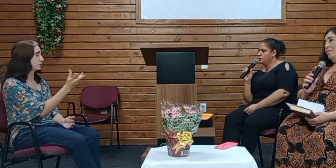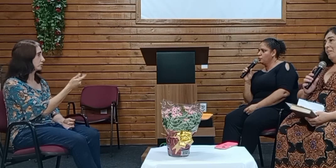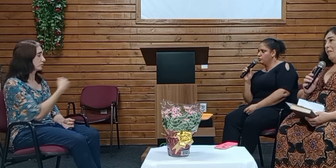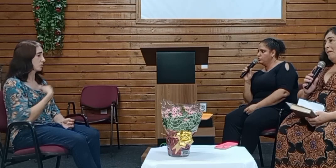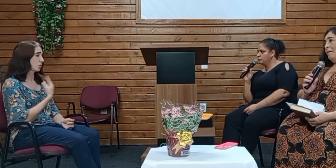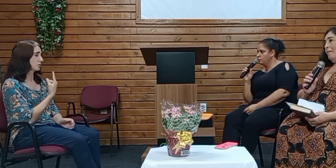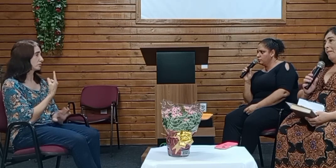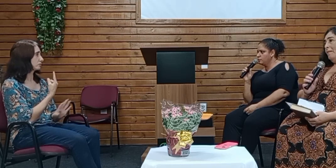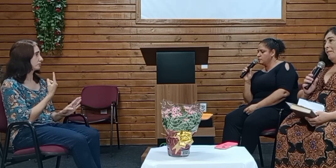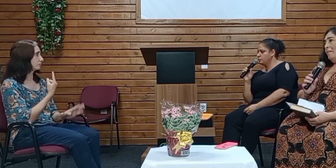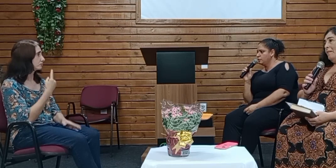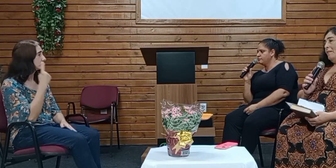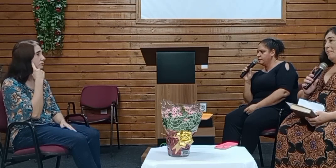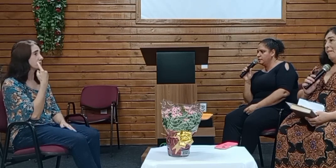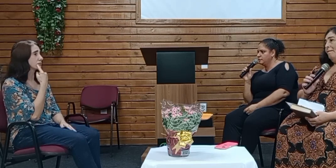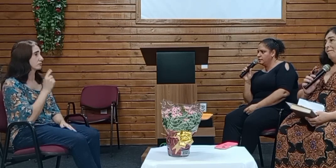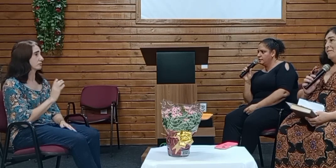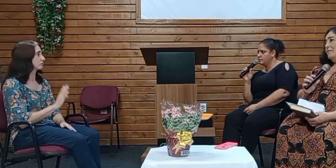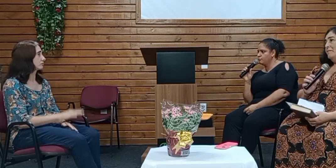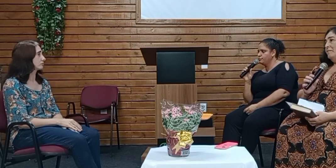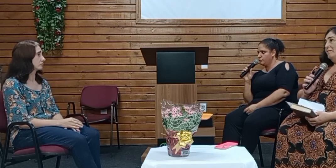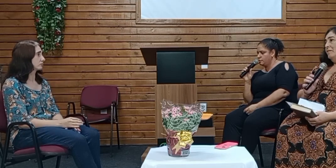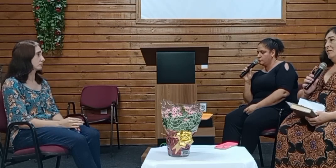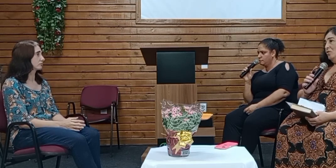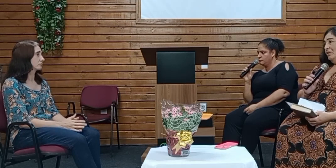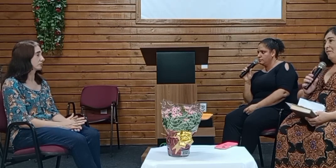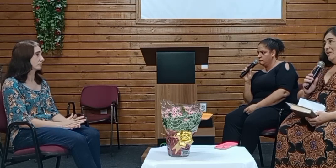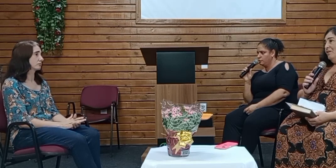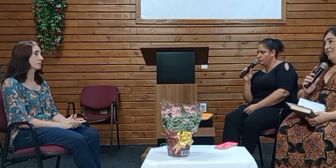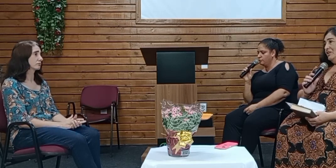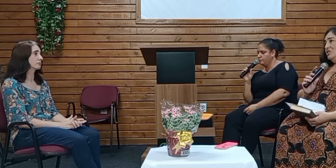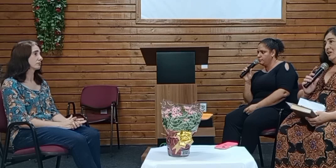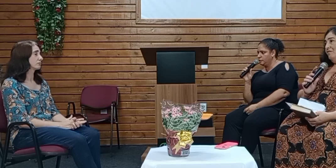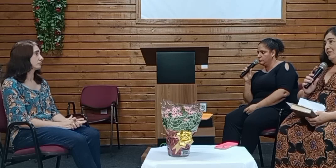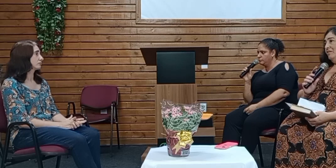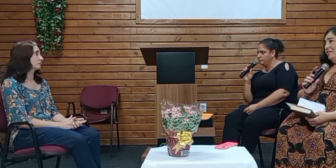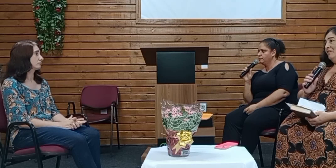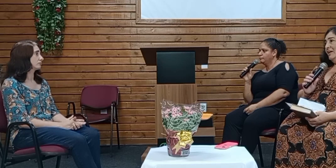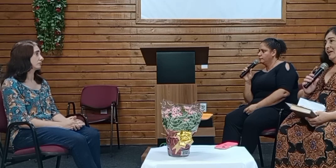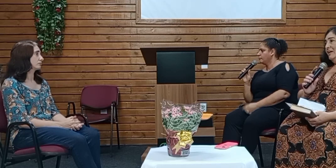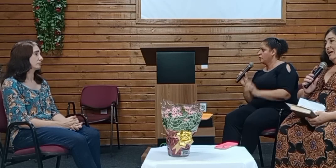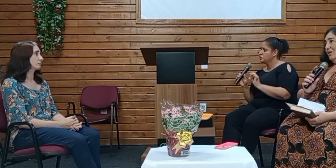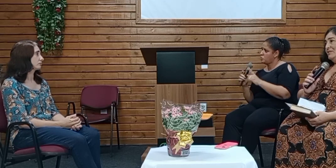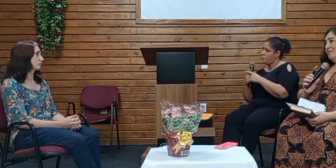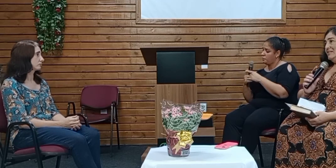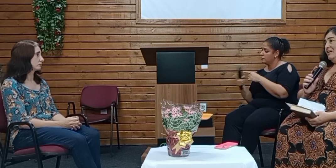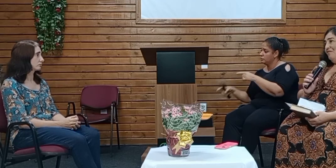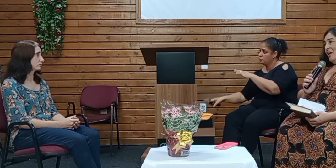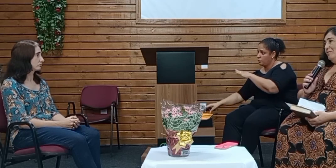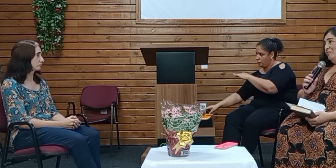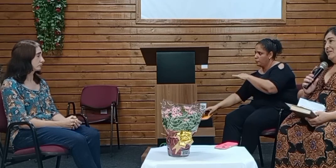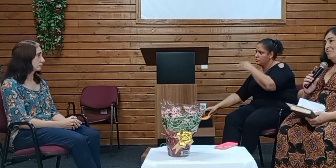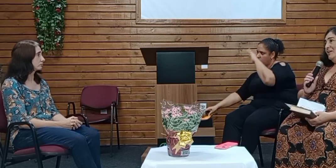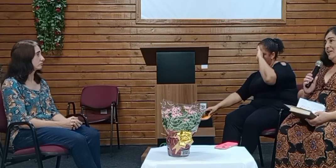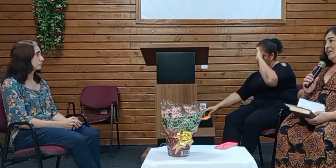família toda a família são ouvintes. Toda a família é Toda a ouvinte, família. né? Foi devido à consequência da